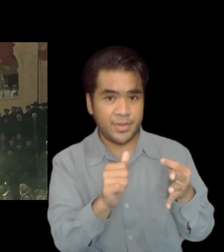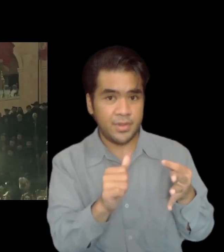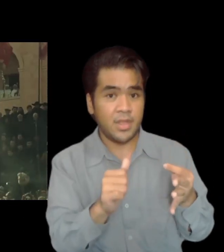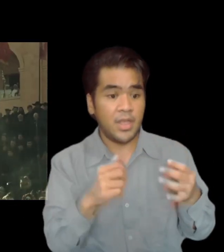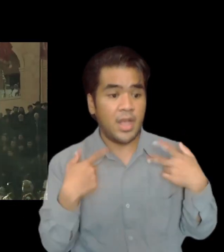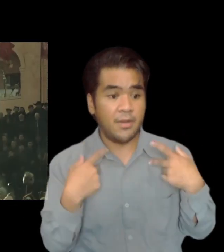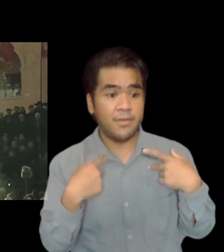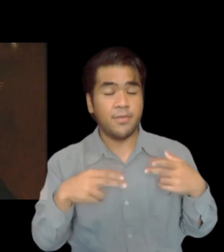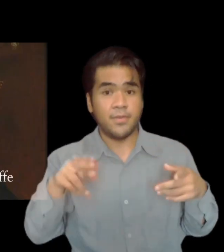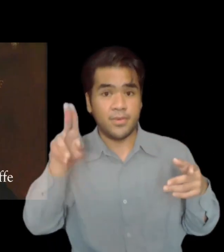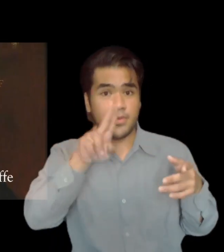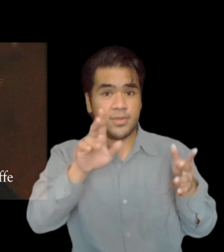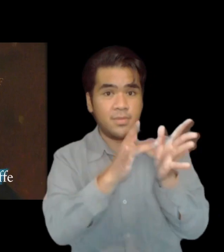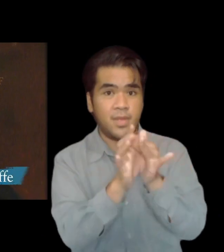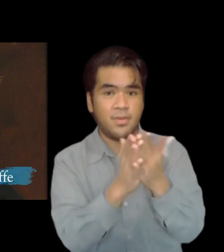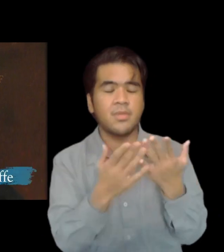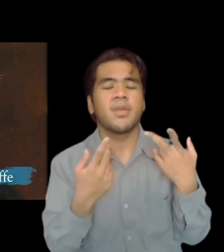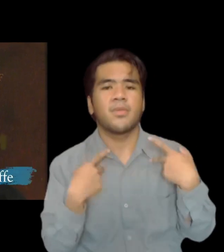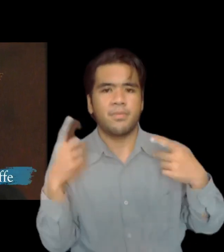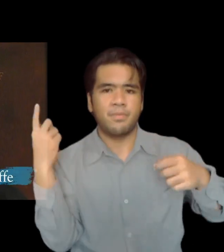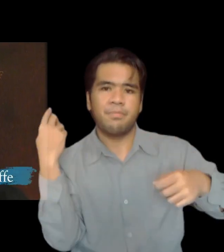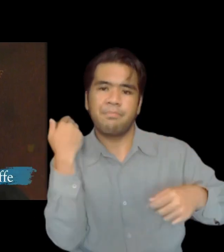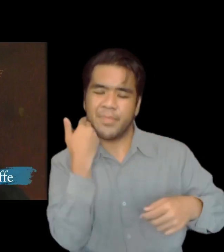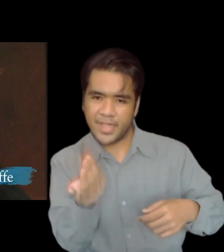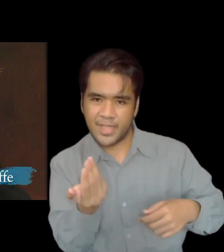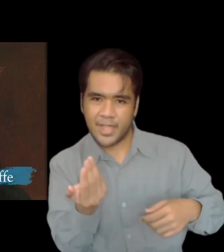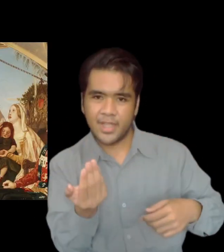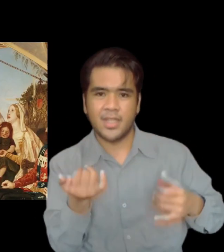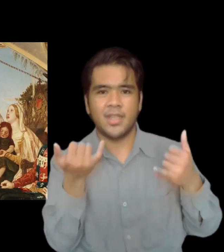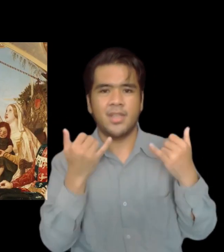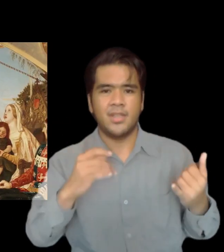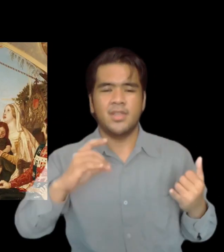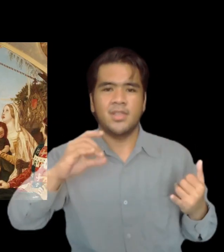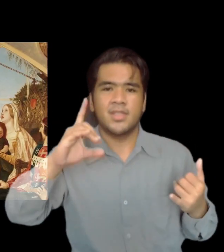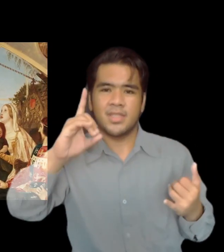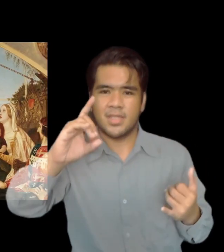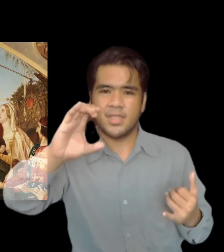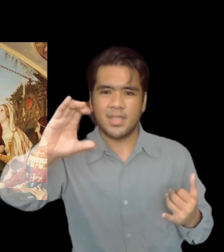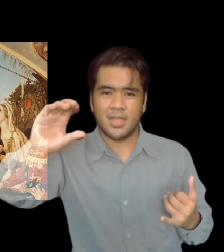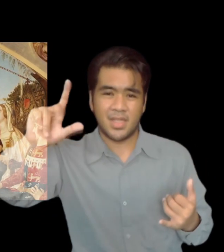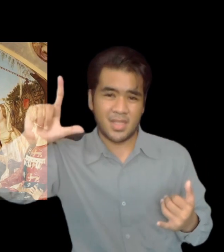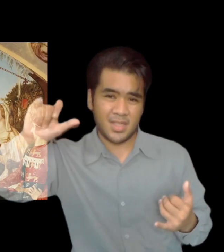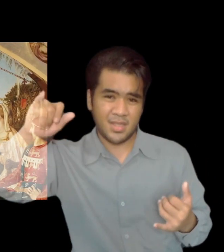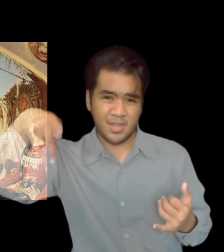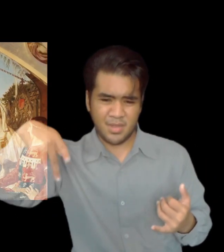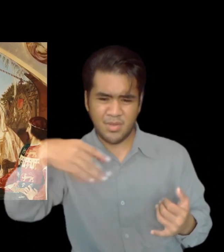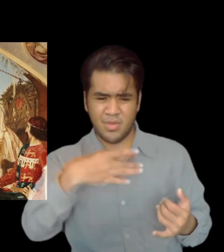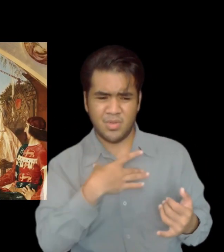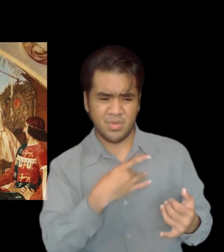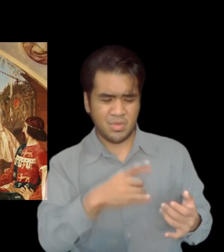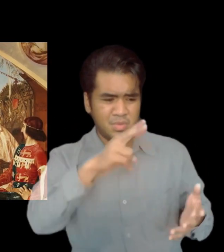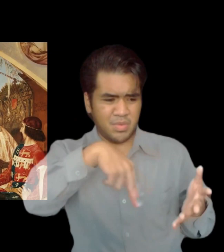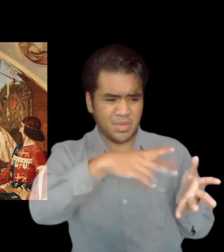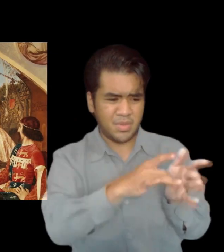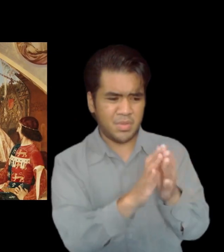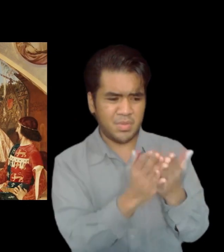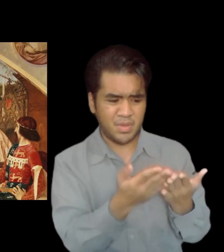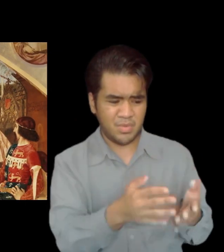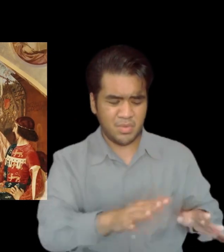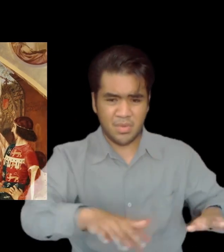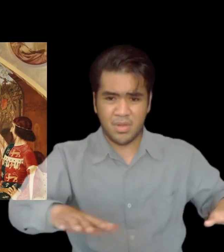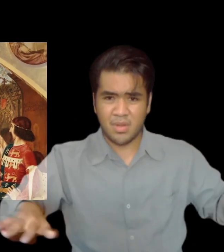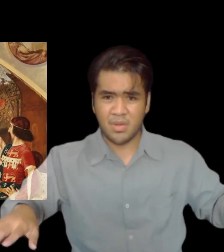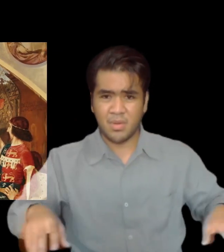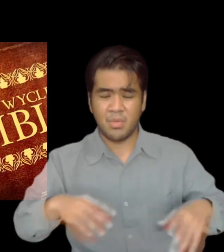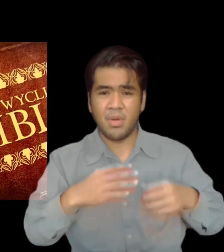at ipinapatay. At isa po rito si John Wycliffe. Nais ni Wycliffe na ang lahat, maging ang mga mahihirap, ay